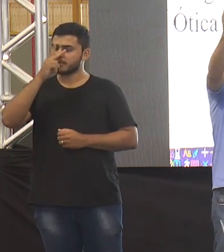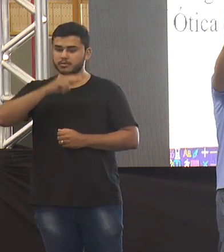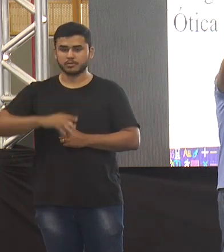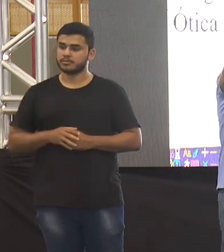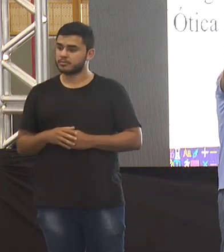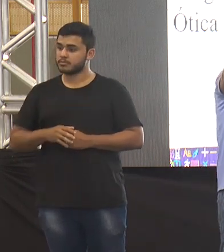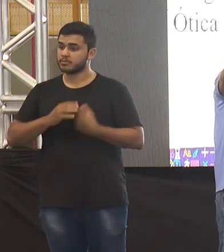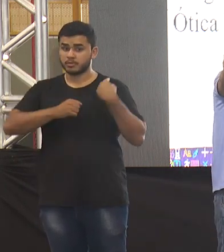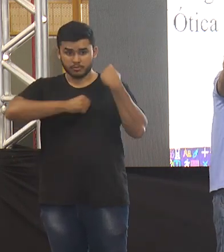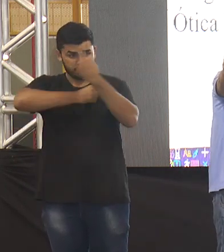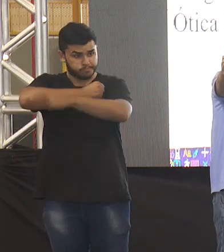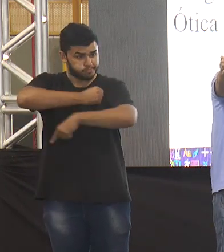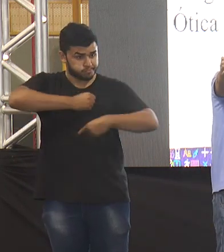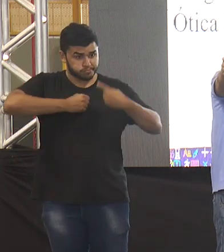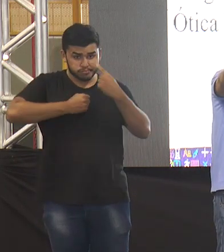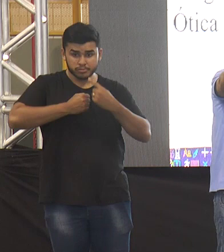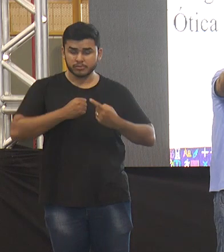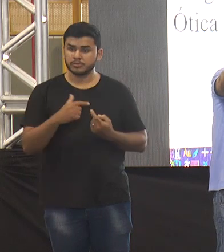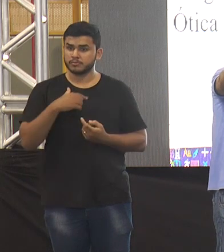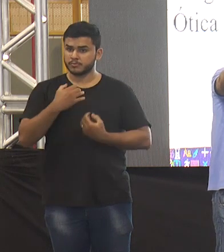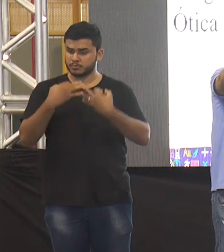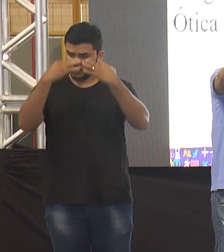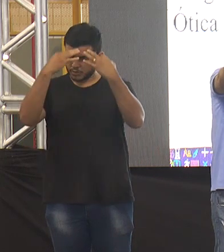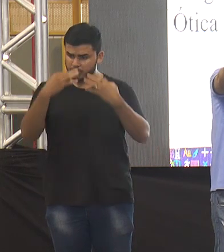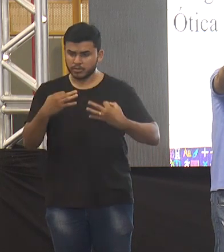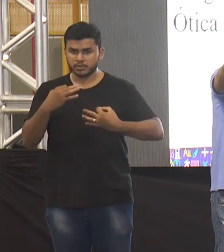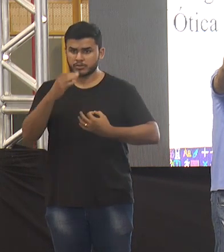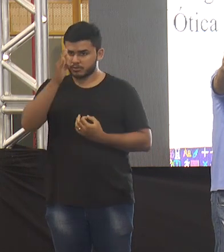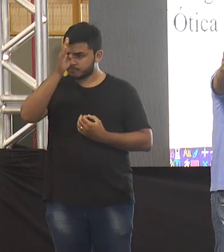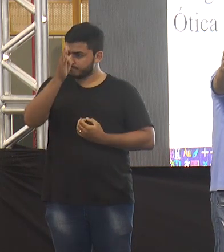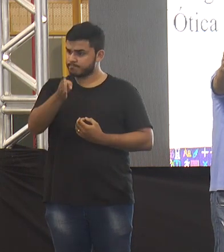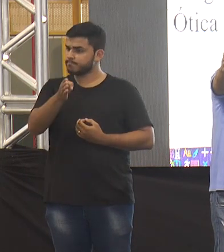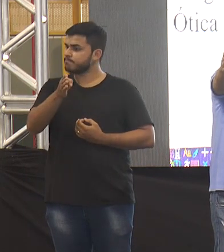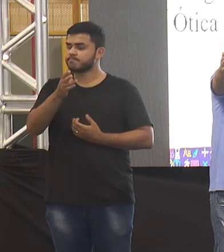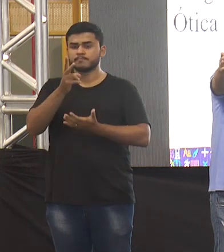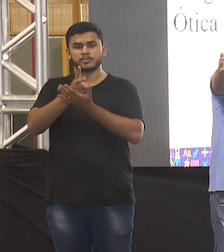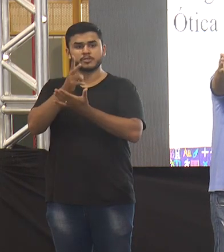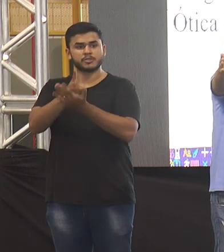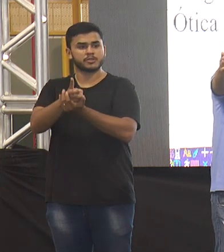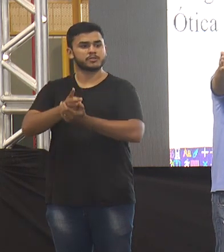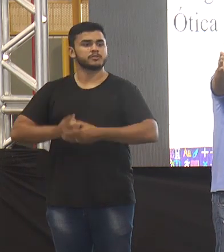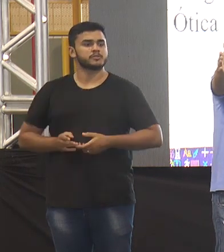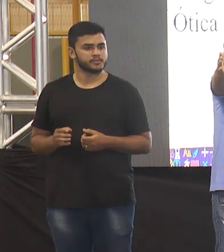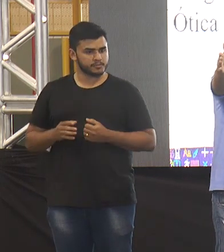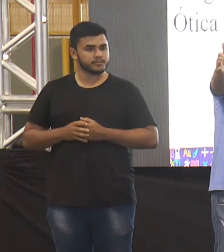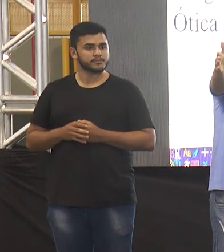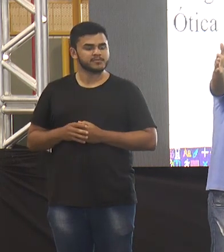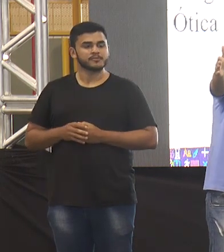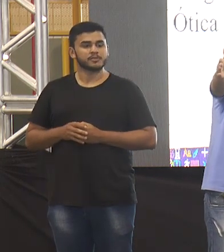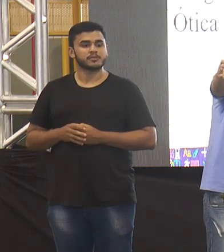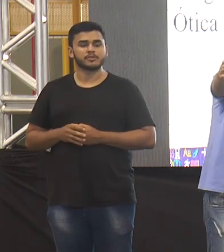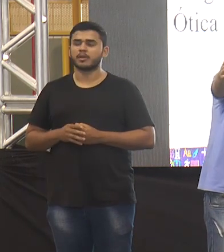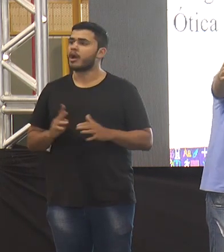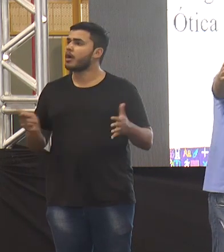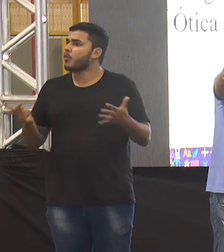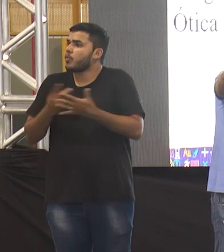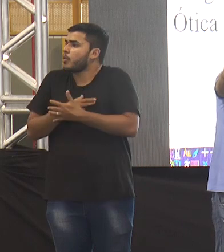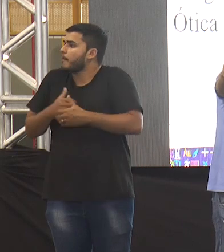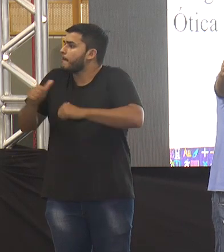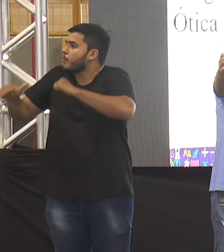ele traça uma linha aqui, ó. Esse é o certo. Meu irmão, ele não sai de cima dessa linha do certo nem a pau. Cai o